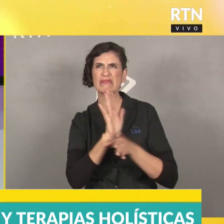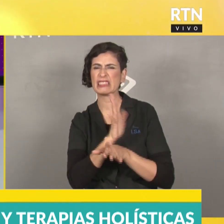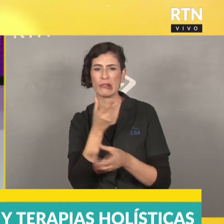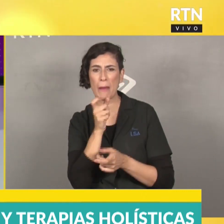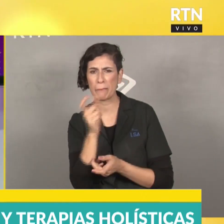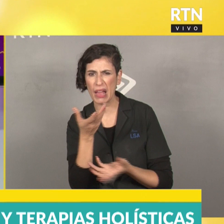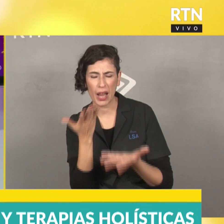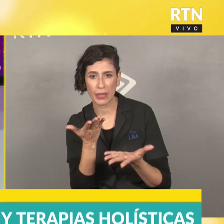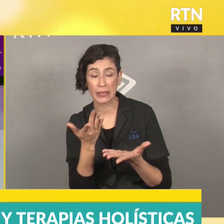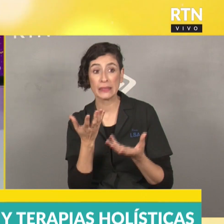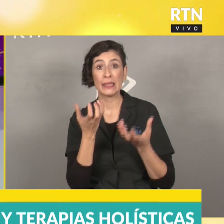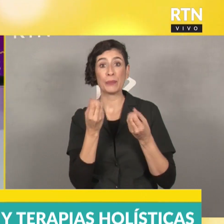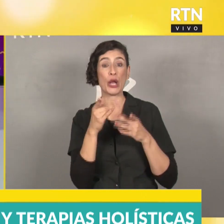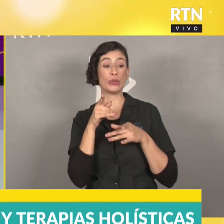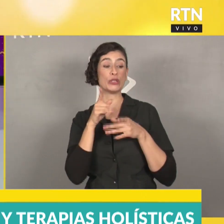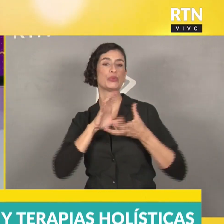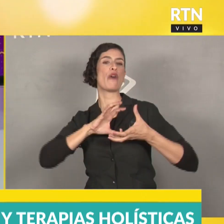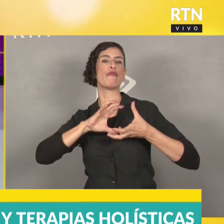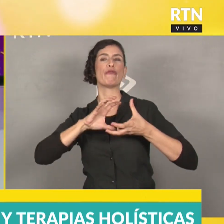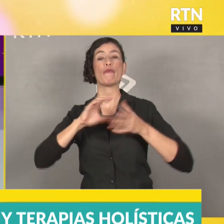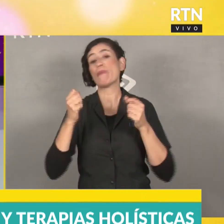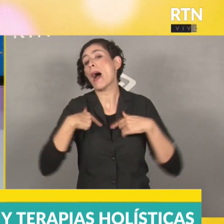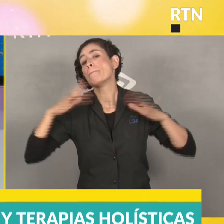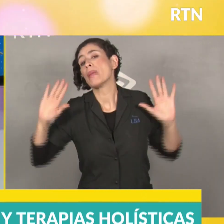astrología, para mí, es una forma de vida, pero